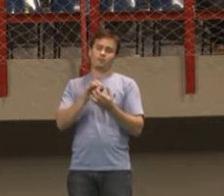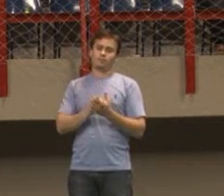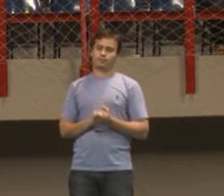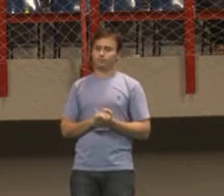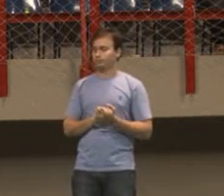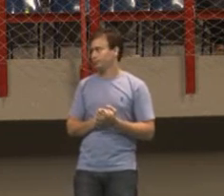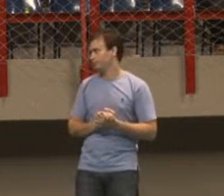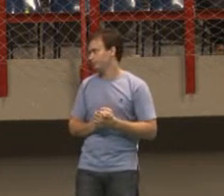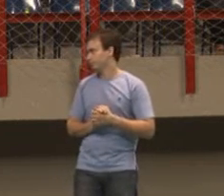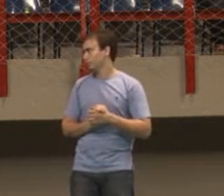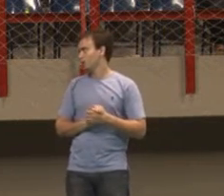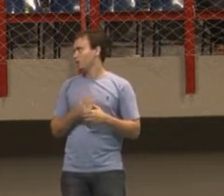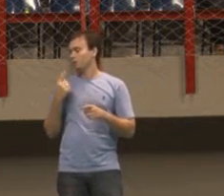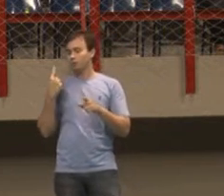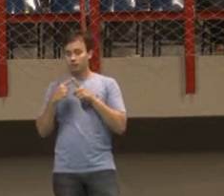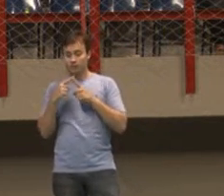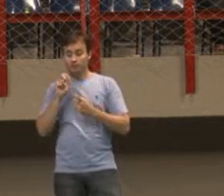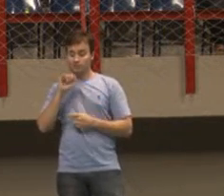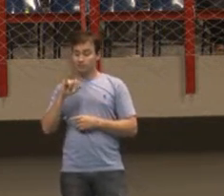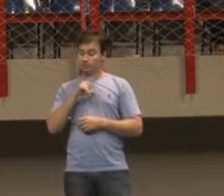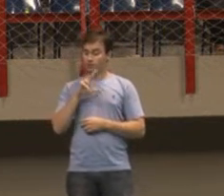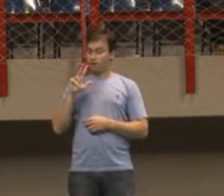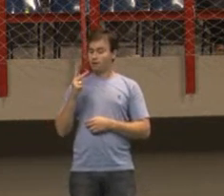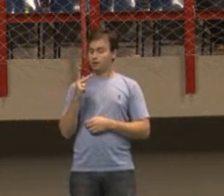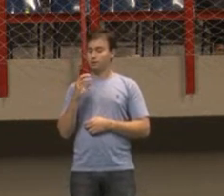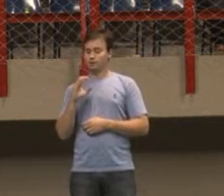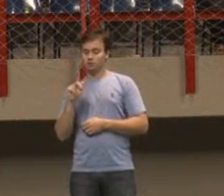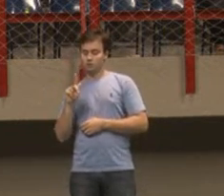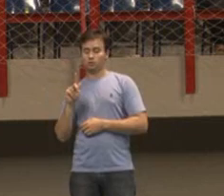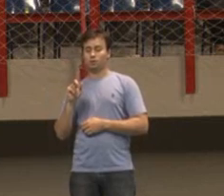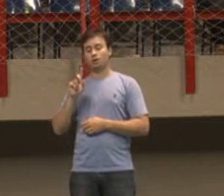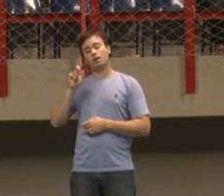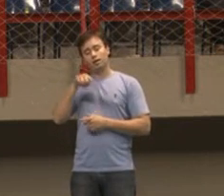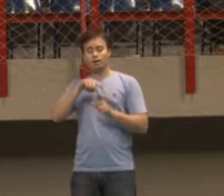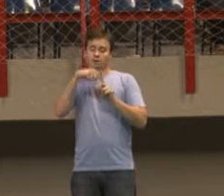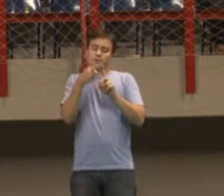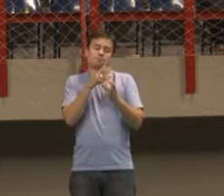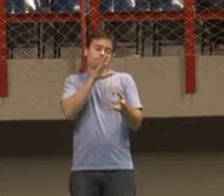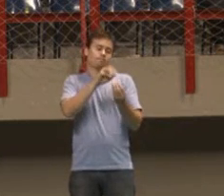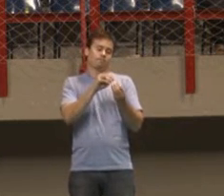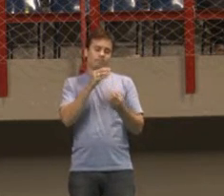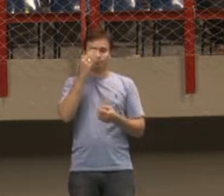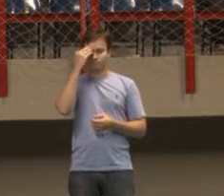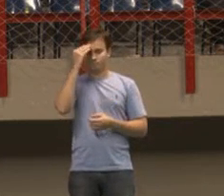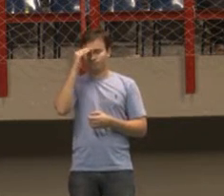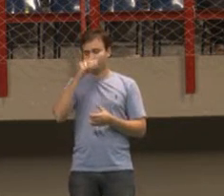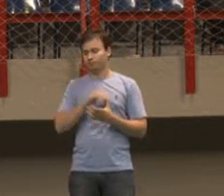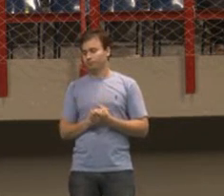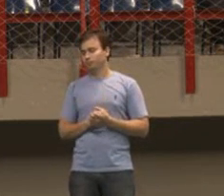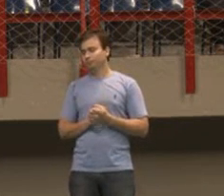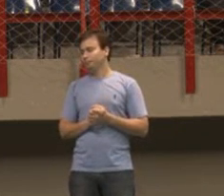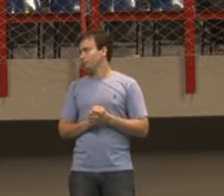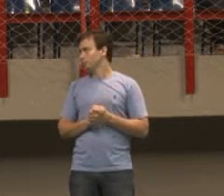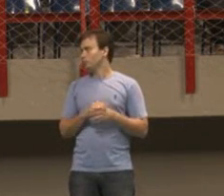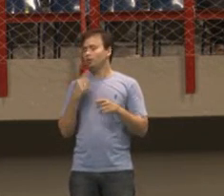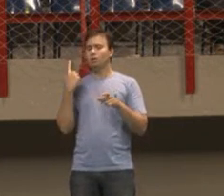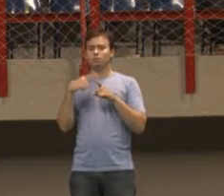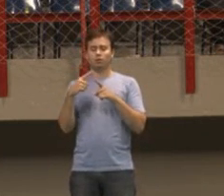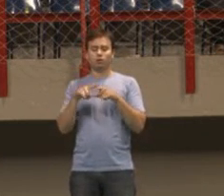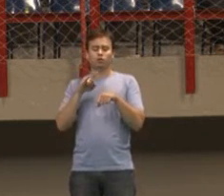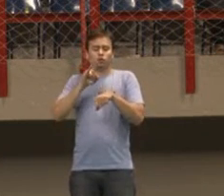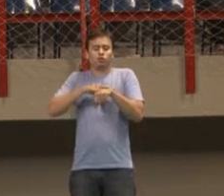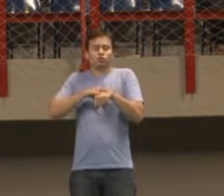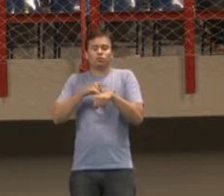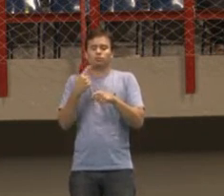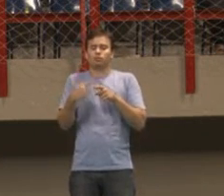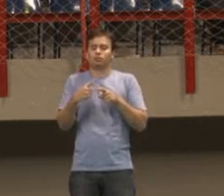mãe ou do futuro feto? Do futuro feto. Ela está grávida? Tá. Tranquilo. Por que é feito pela urina,